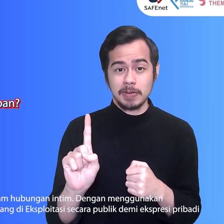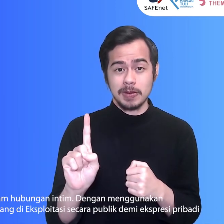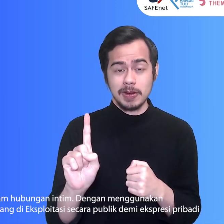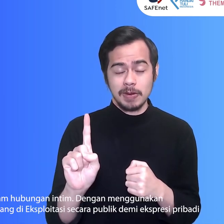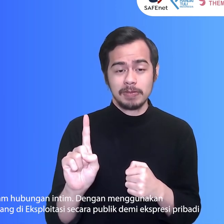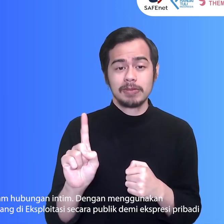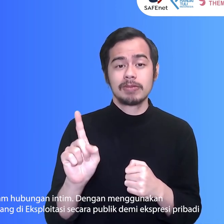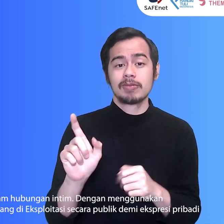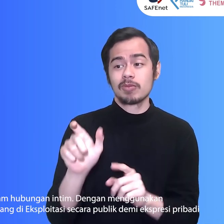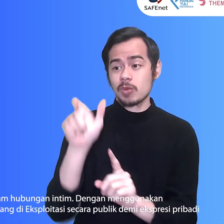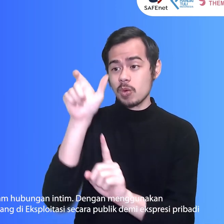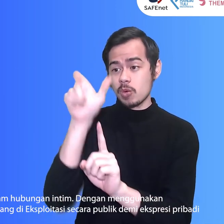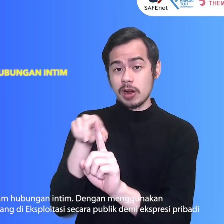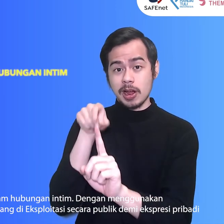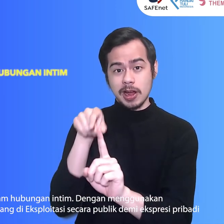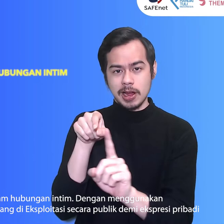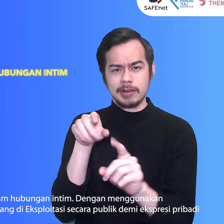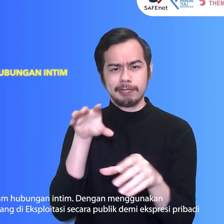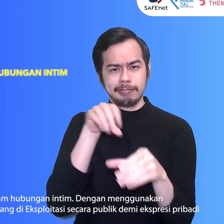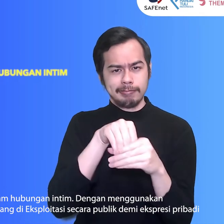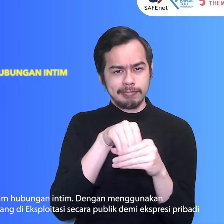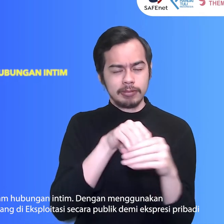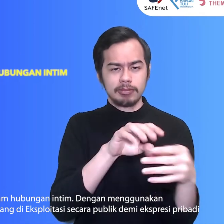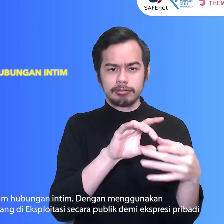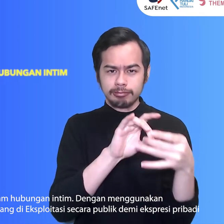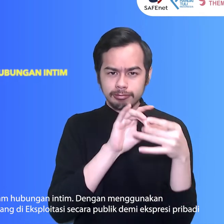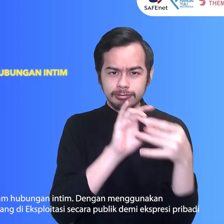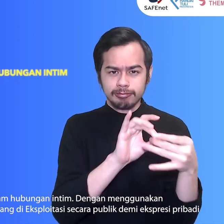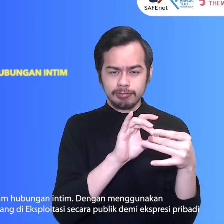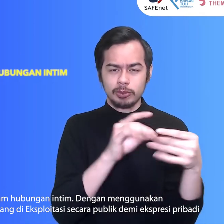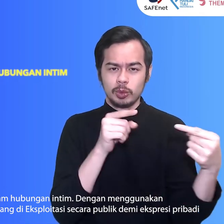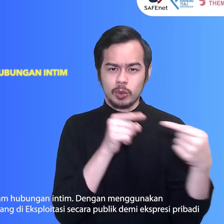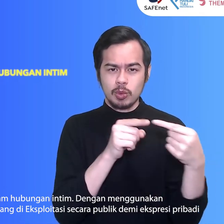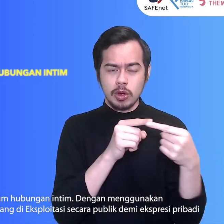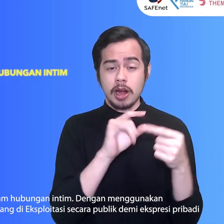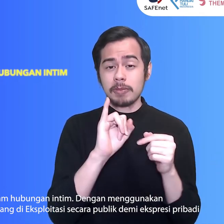21 seseorang yang terlibat dalam hubungan intim